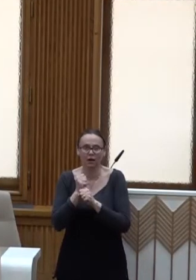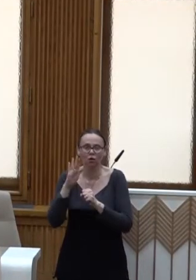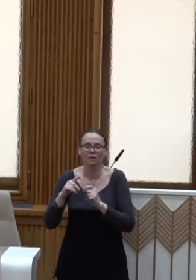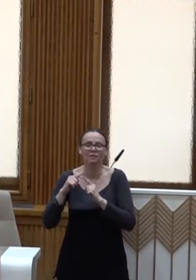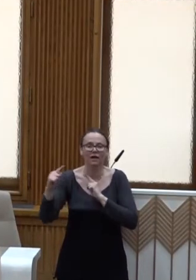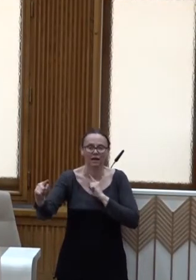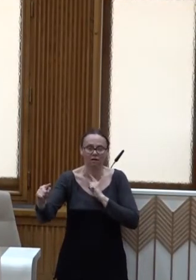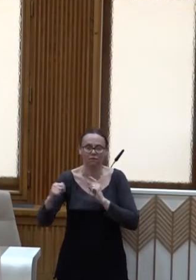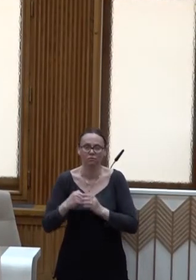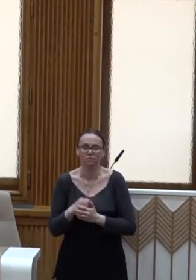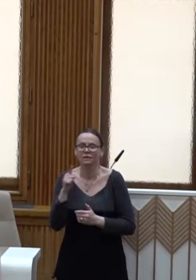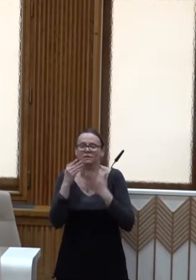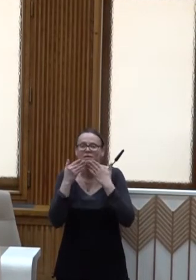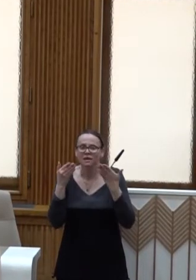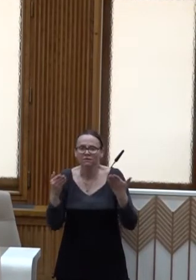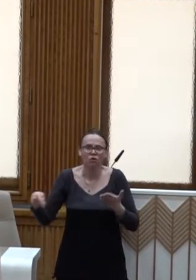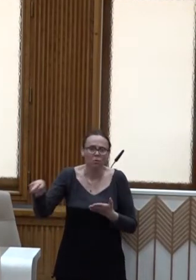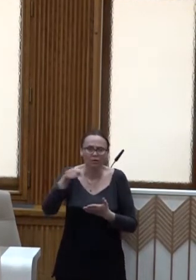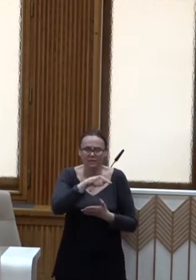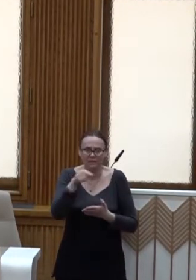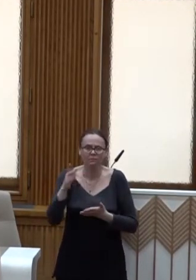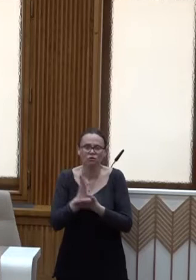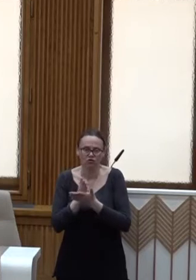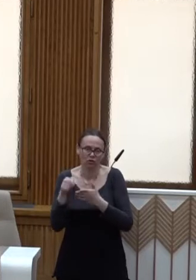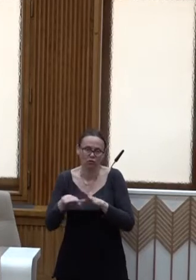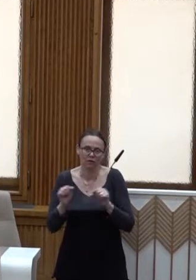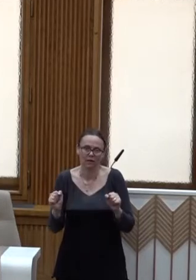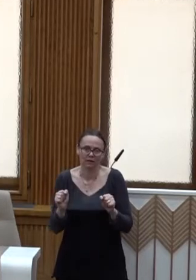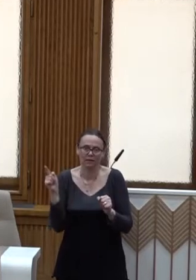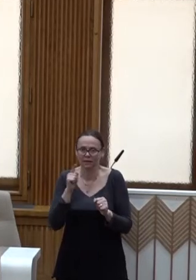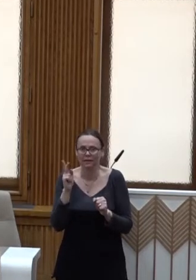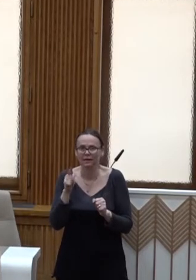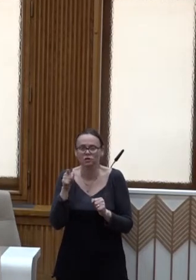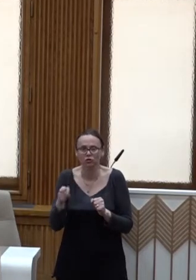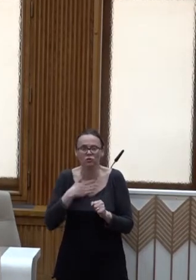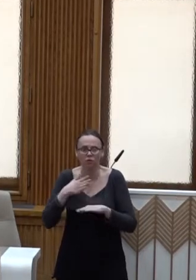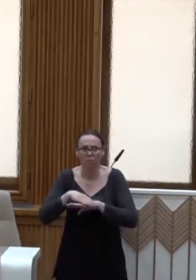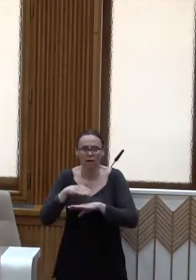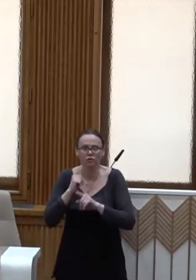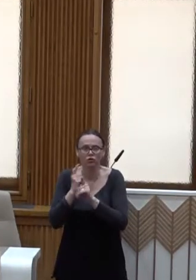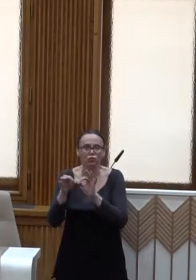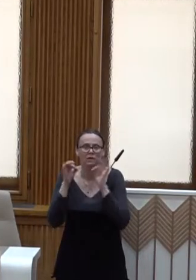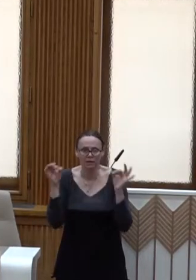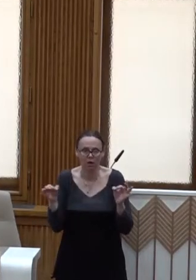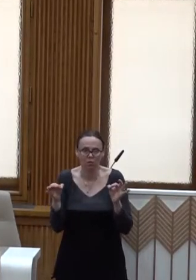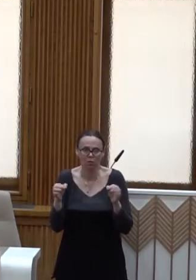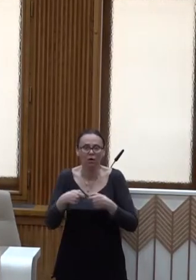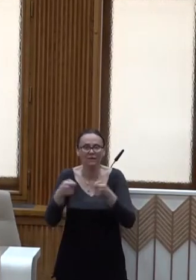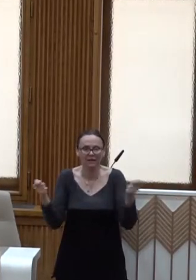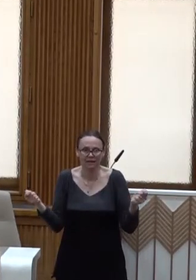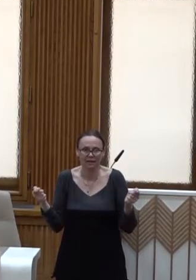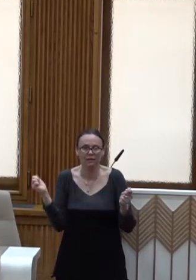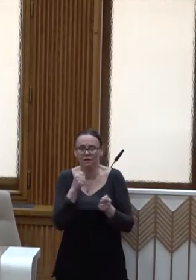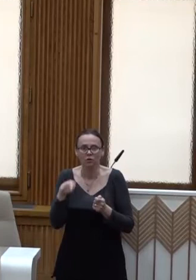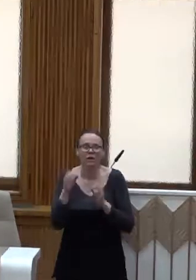daljavo. In se zahvaljujemo tistim, ki so to že naredili in ki so to svojo prakso tudi javno delili, ker je to